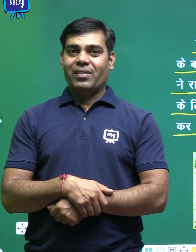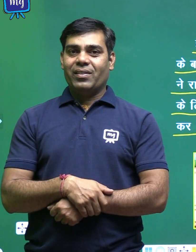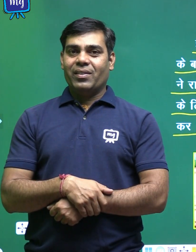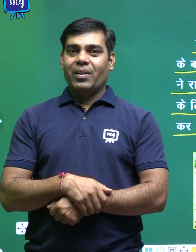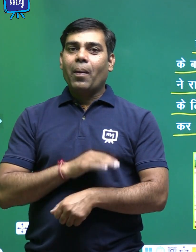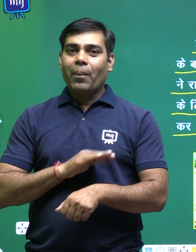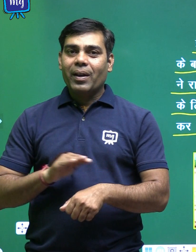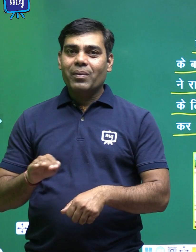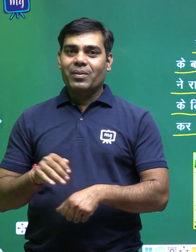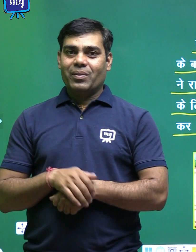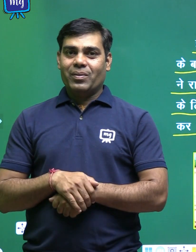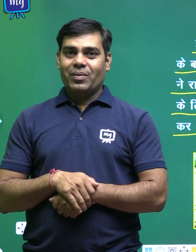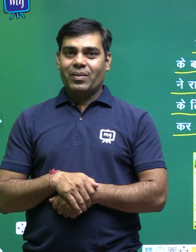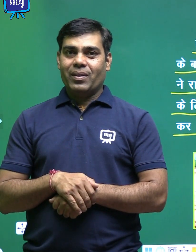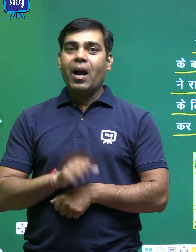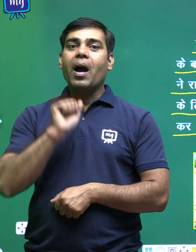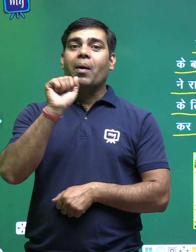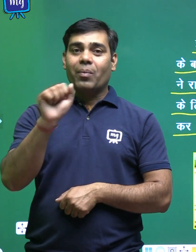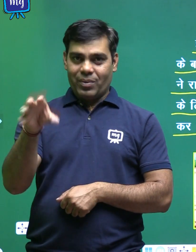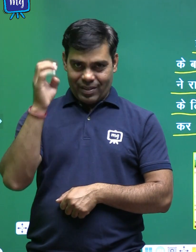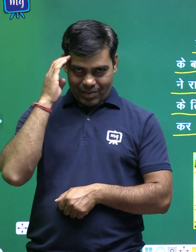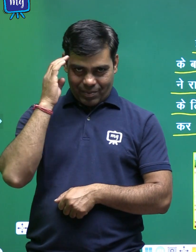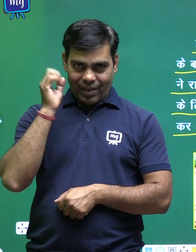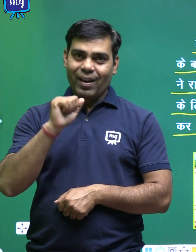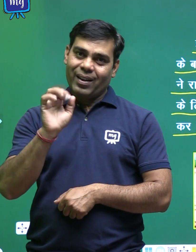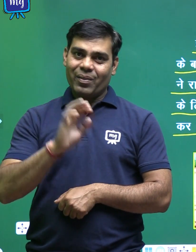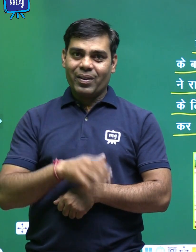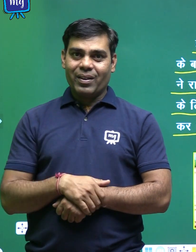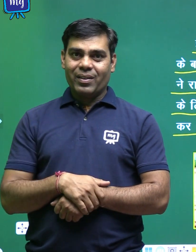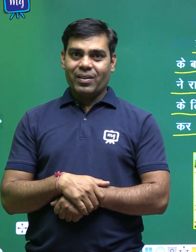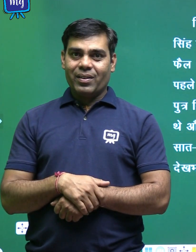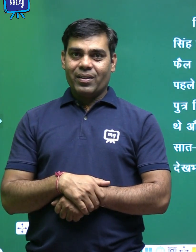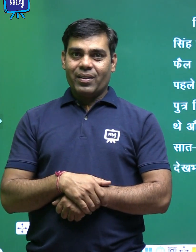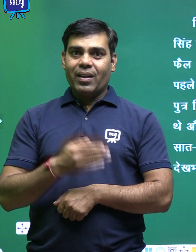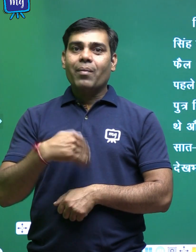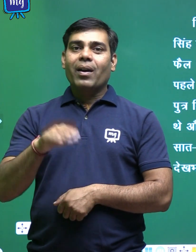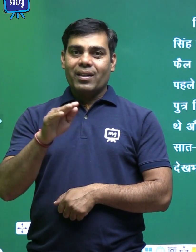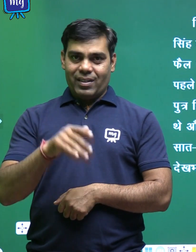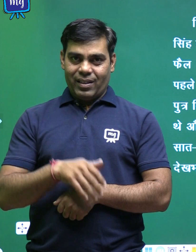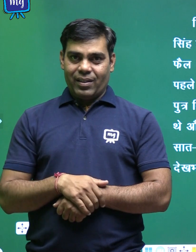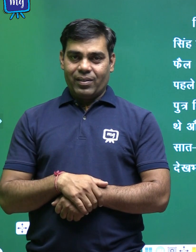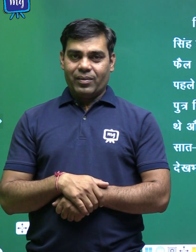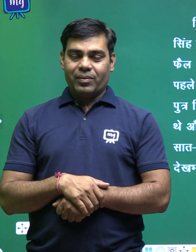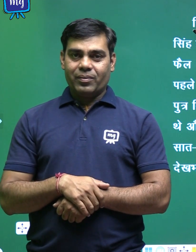प्यारे बच्चों, आपको समझ में आ गया होगा। हम आगे चलते हैं।